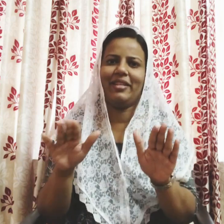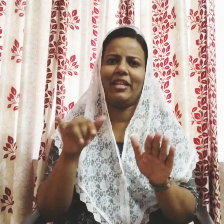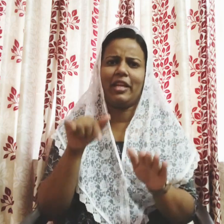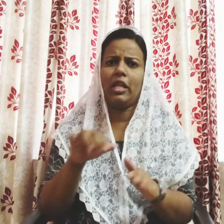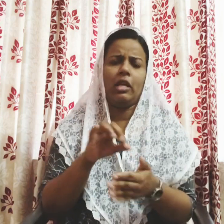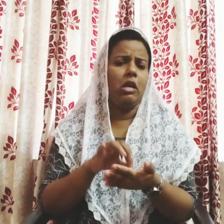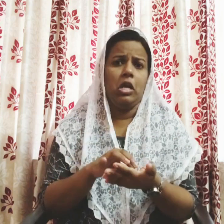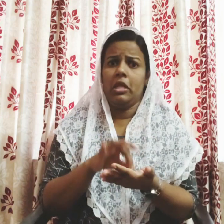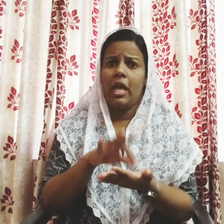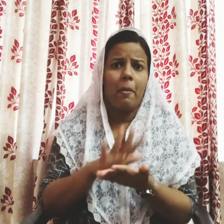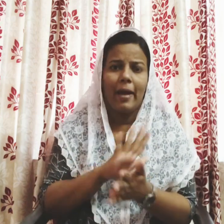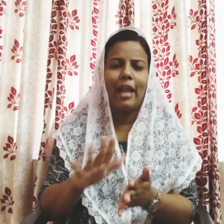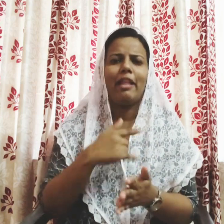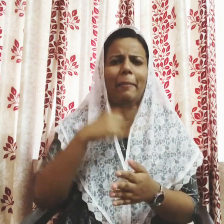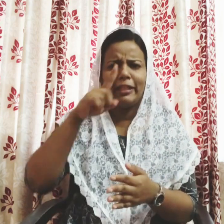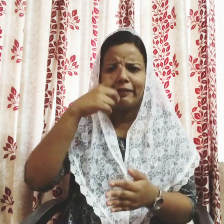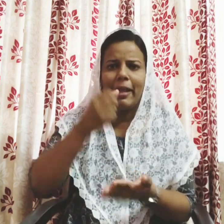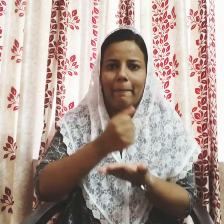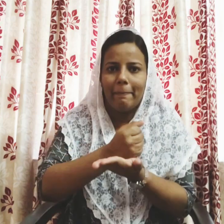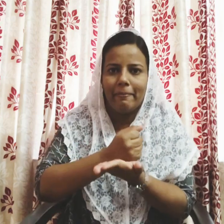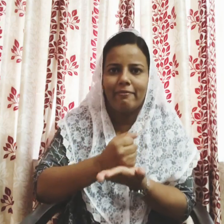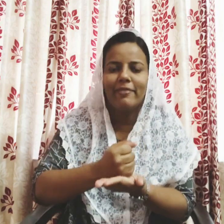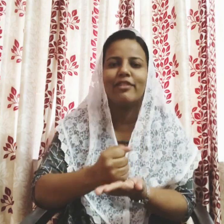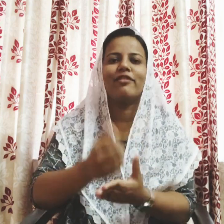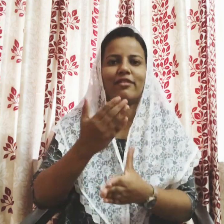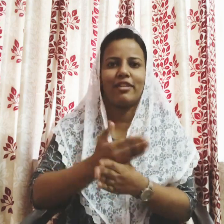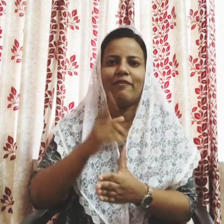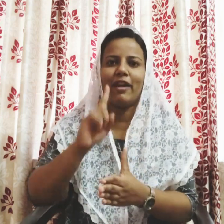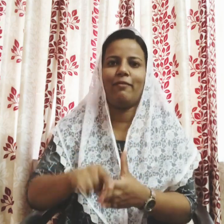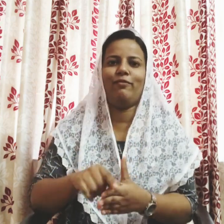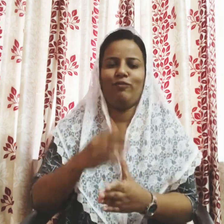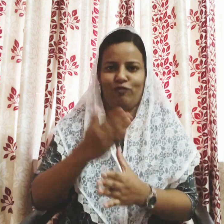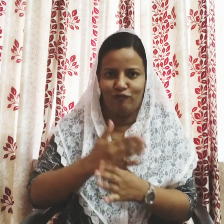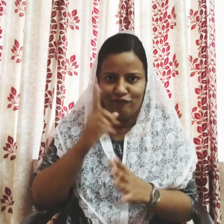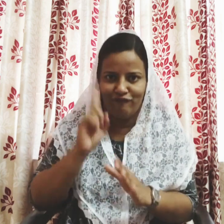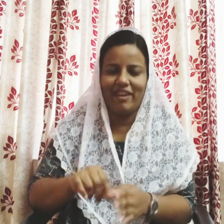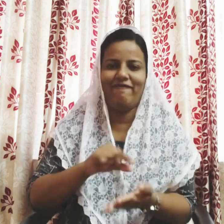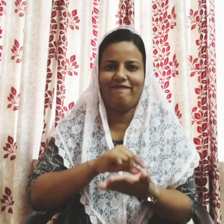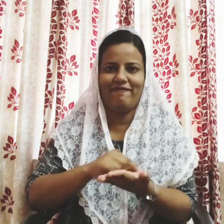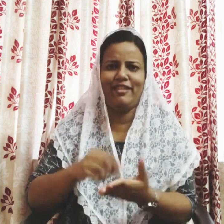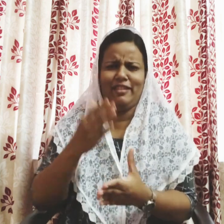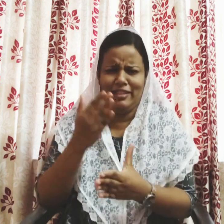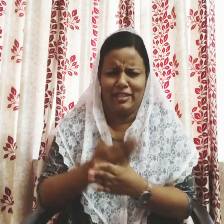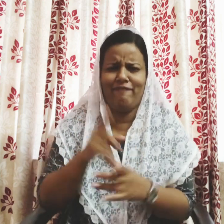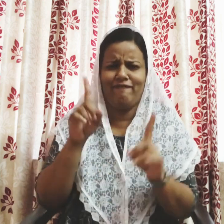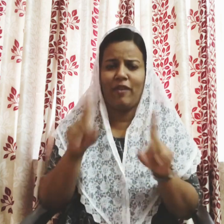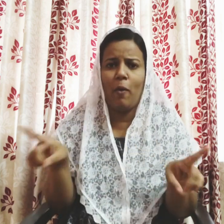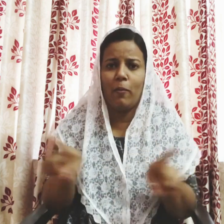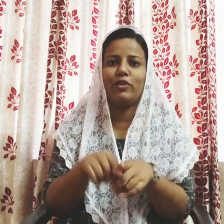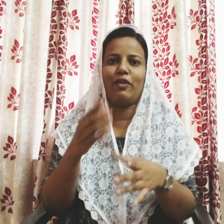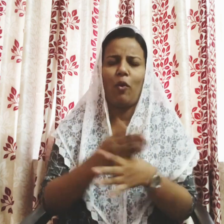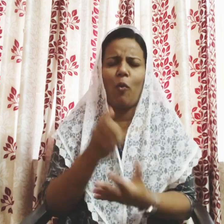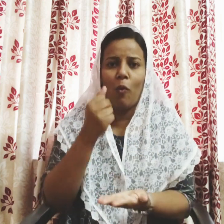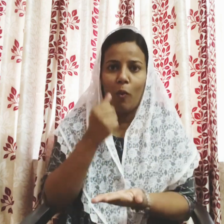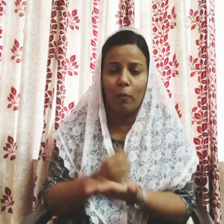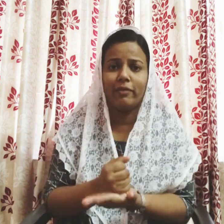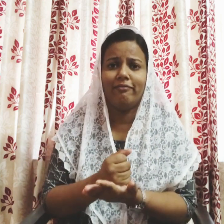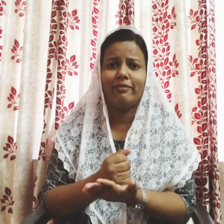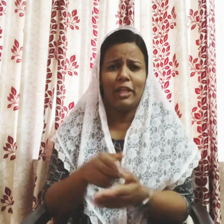ഗോഡ് ബ്ലസ് യു. ഇതൊരു കൽപ്പനയല്ല, ഇത് നിങ്ങളുടെ ജീവിതത്തിൽ പ്രാക്ടീസ് ചെയ്യുവാനുള്ള കാര്യം. ഡൂ ദ വേർഡ്. ഈ വചനം ഇതുപോലെ അനുസരിച്ച് നിശ്ചയമായിട്ട് ഇതുപോലെ